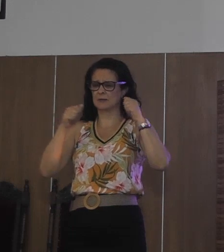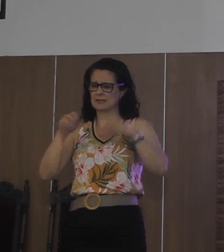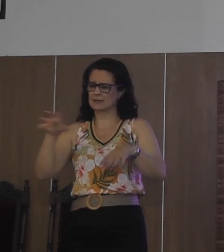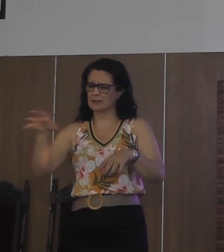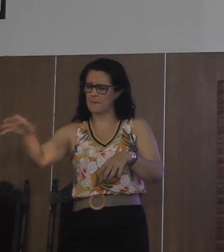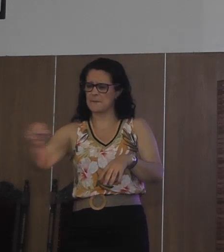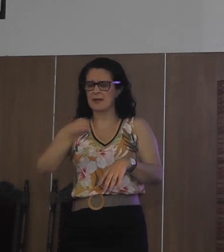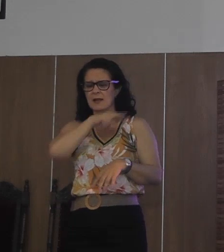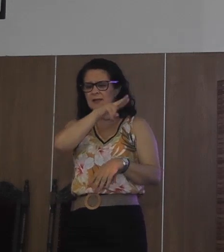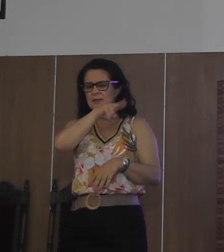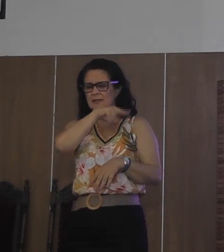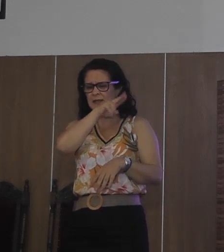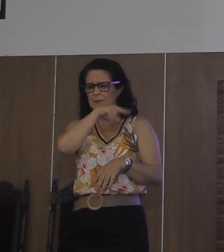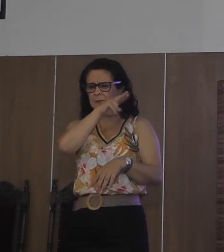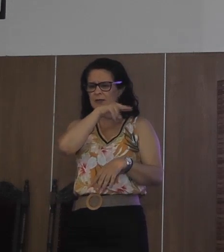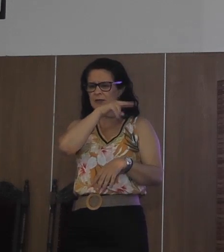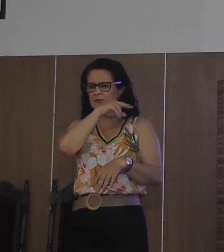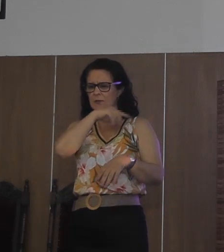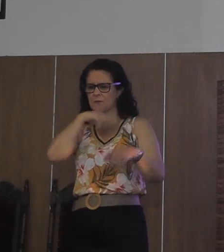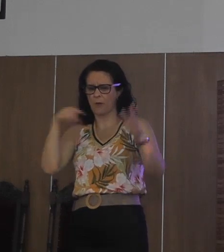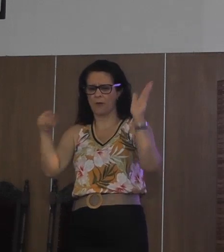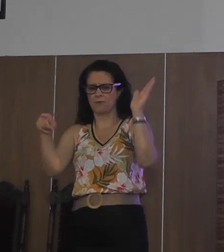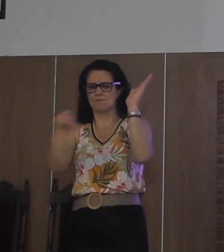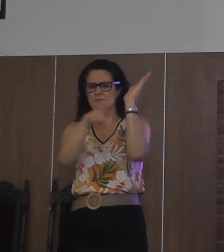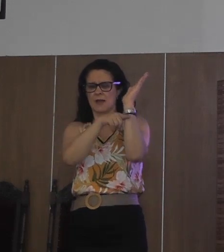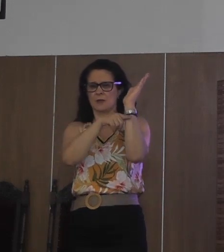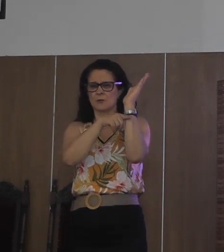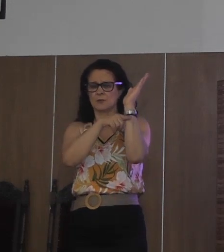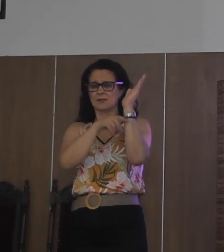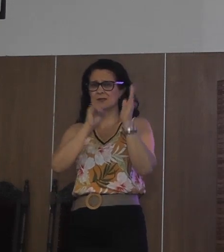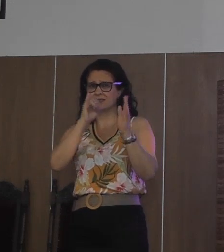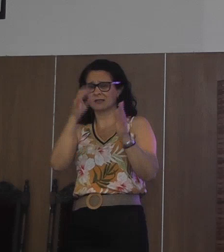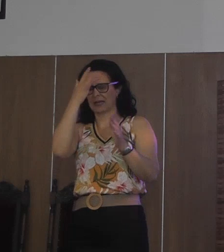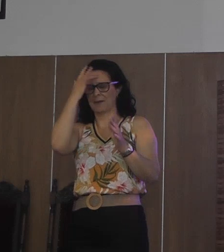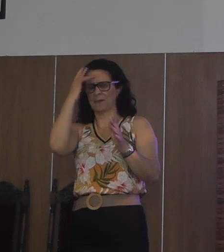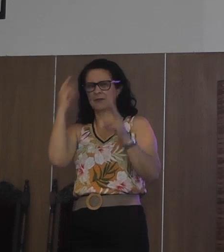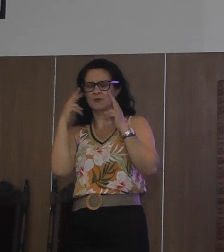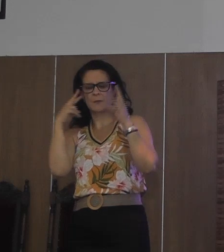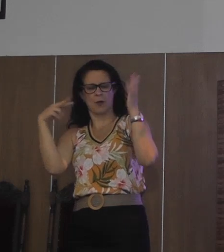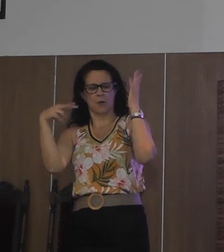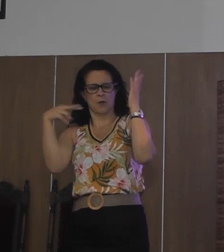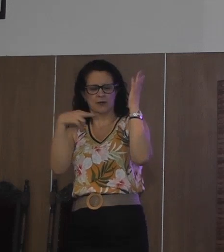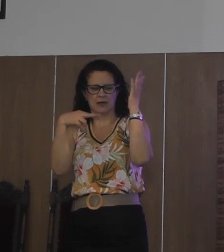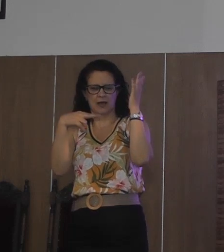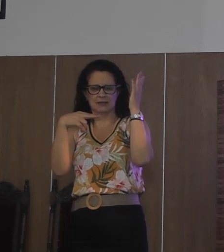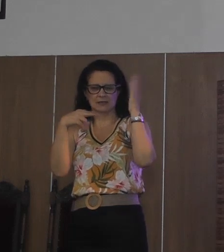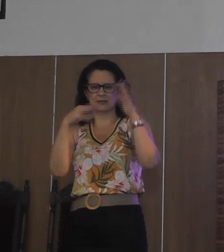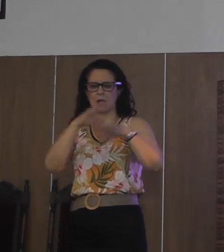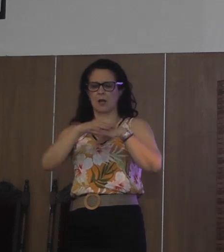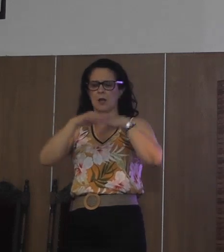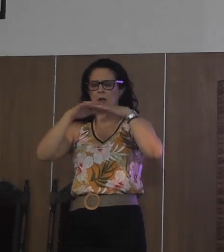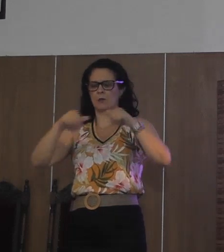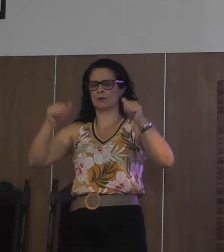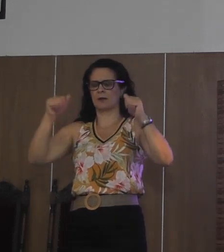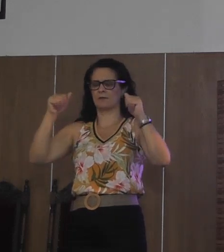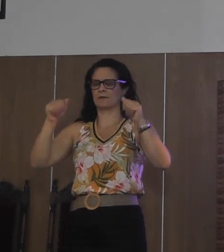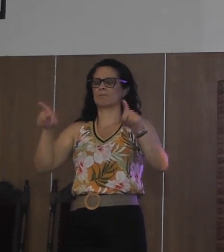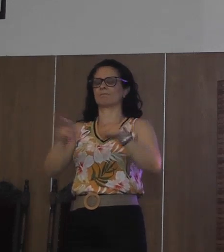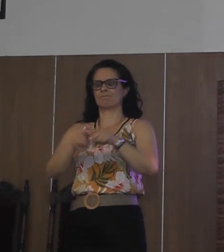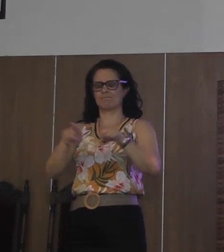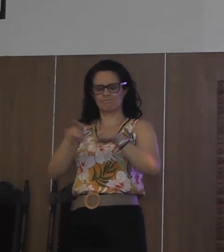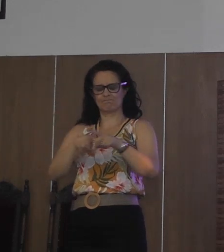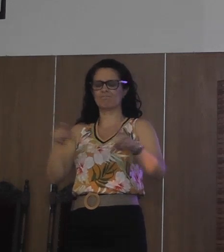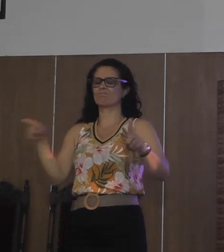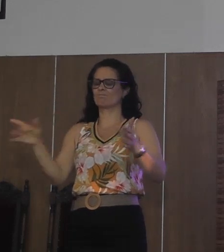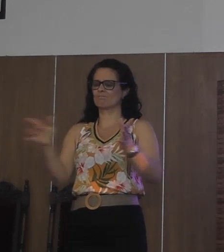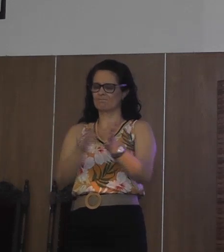para cada um de nós. Olha a tipologia aí, um exemplo lá no Antigo Testamento apontando para aquilo que haveria de ocorrer no Novo.